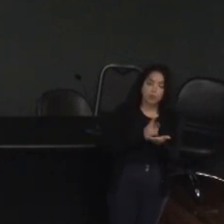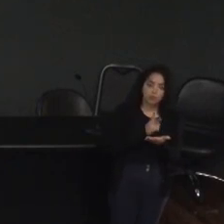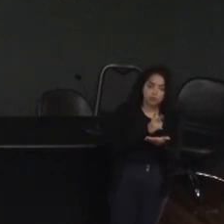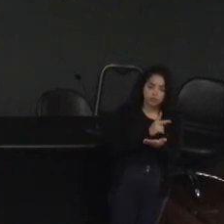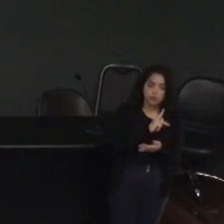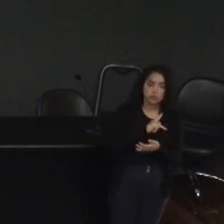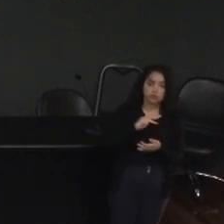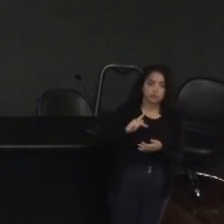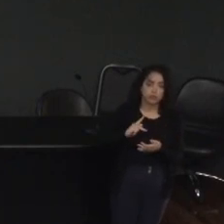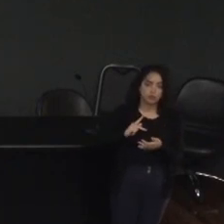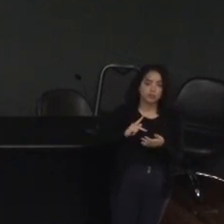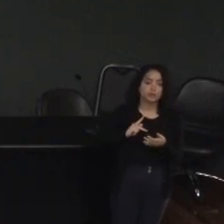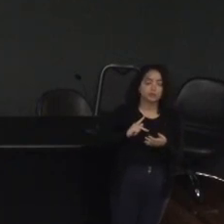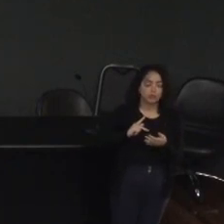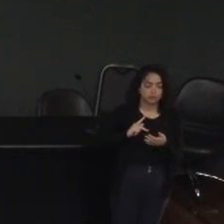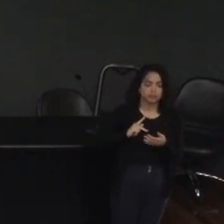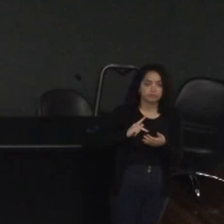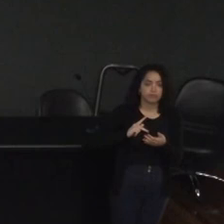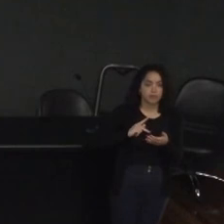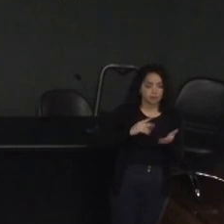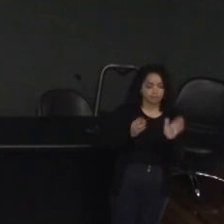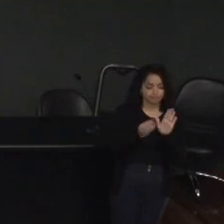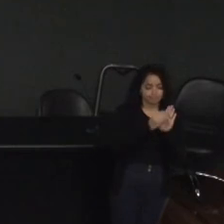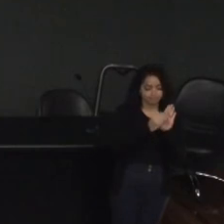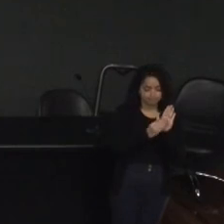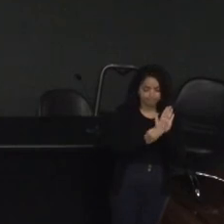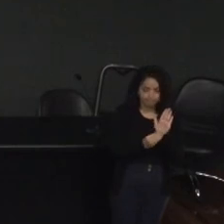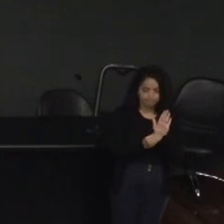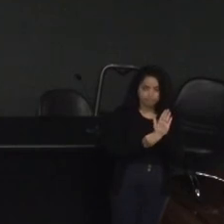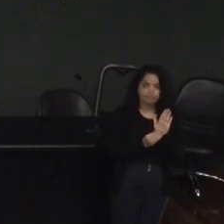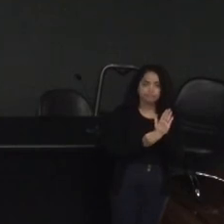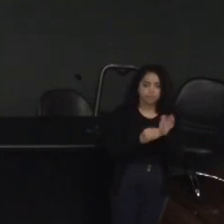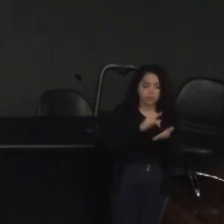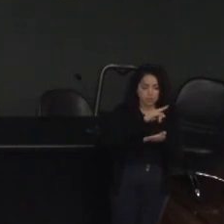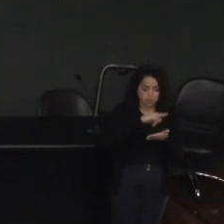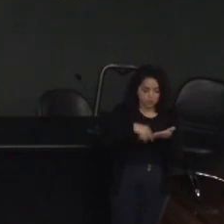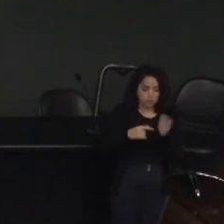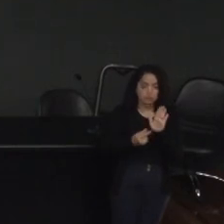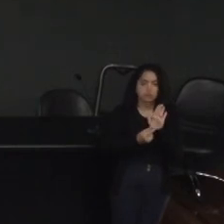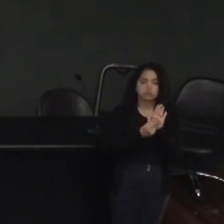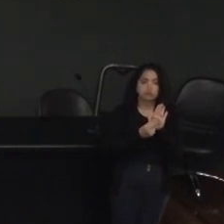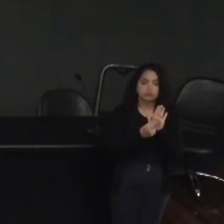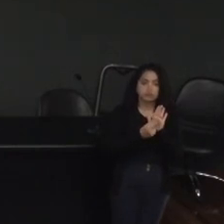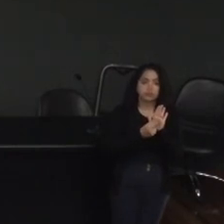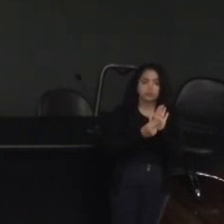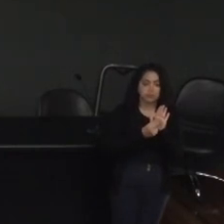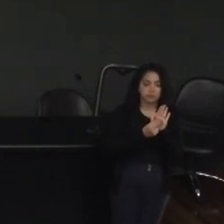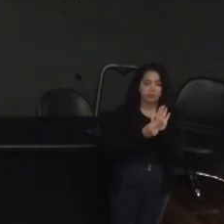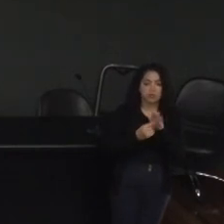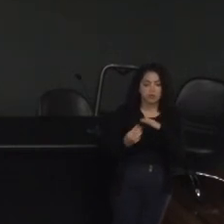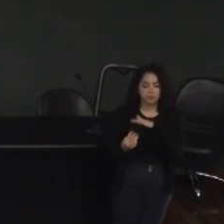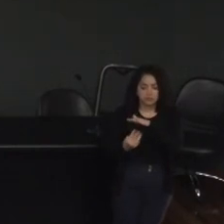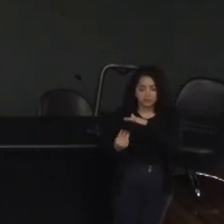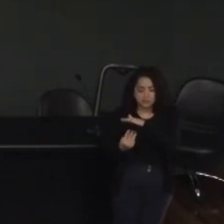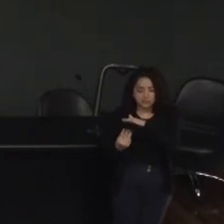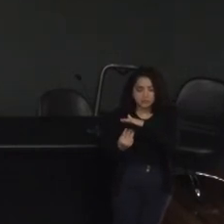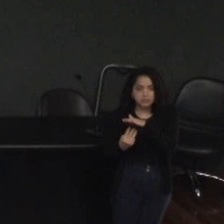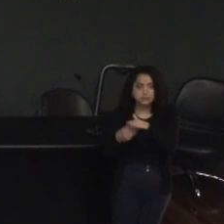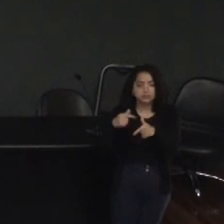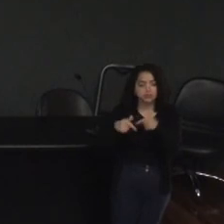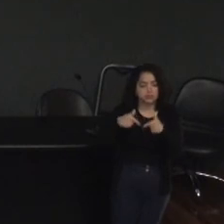você tem dados tratados nos contratos que são os dados dos contratados e daqueles quando você tem terceirização de serviço